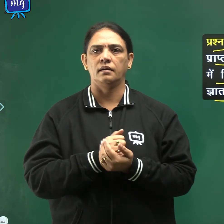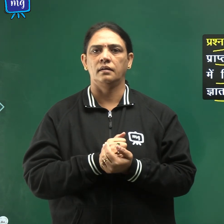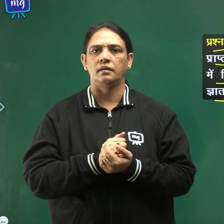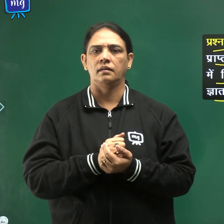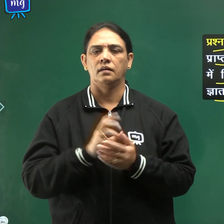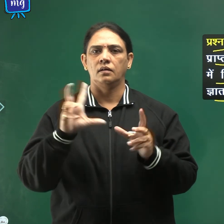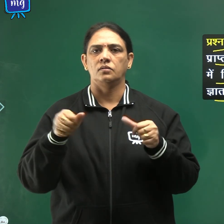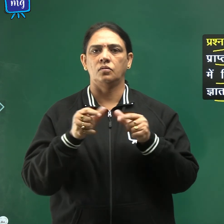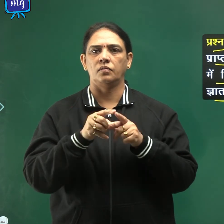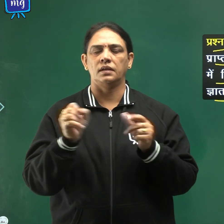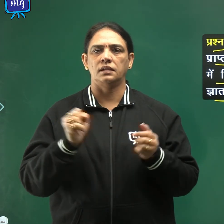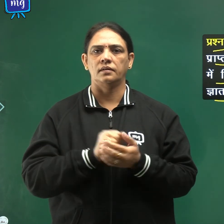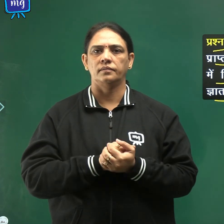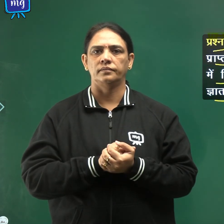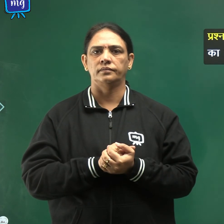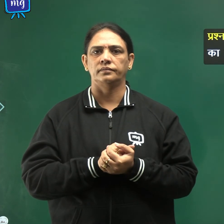ज्ञात कीजिए।